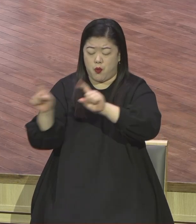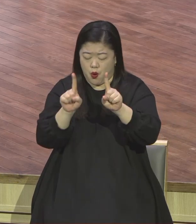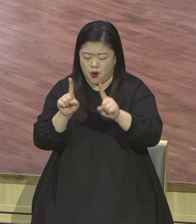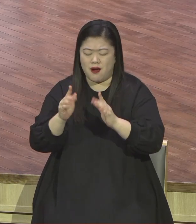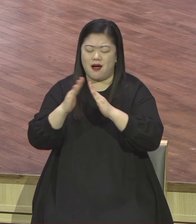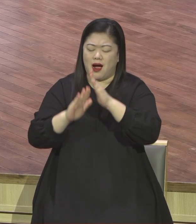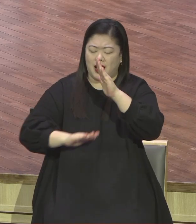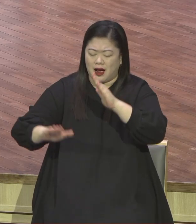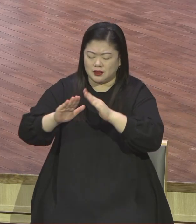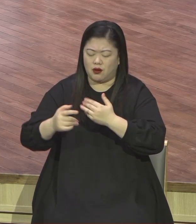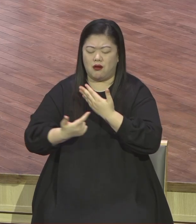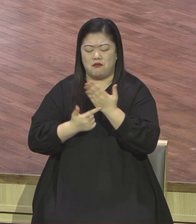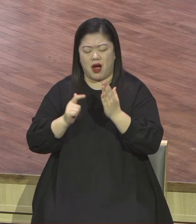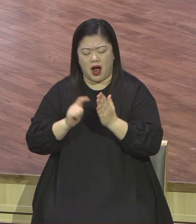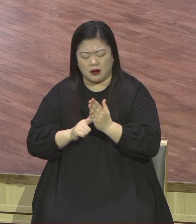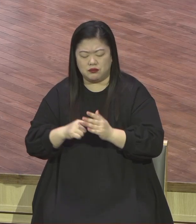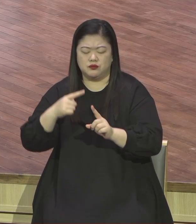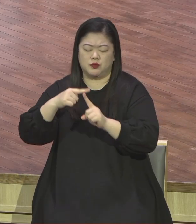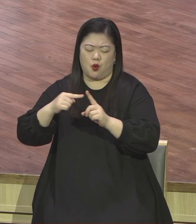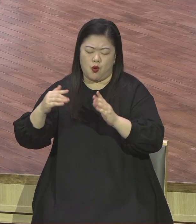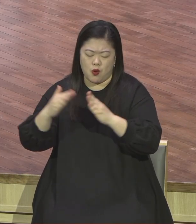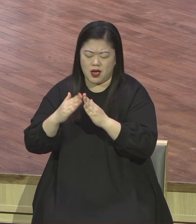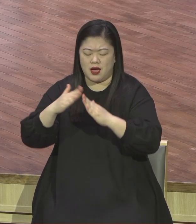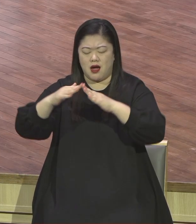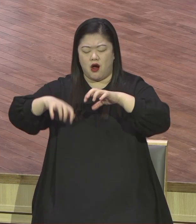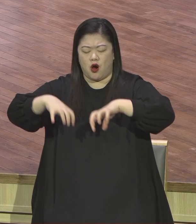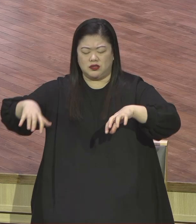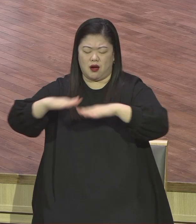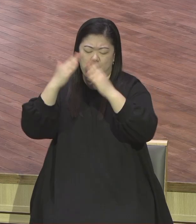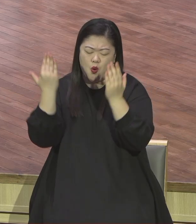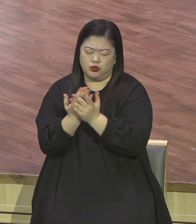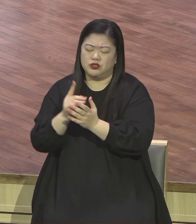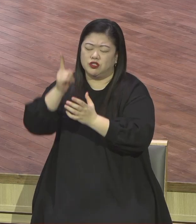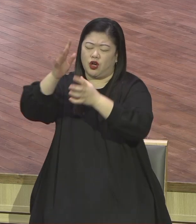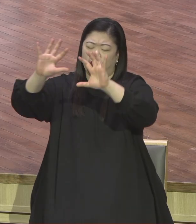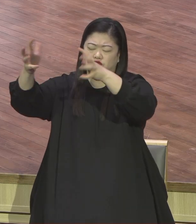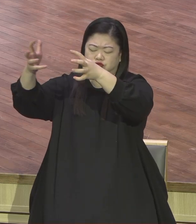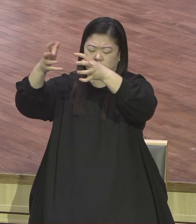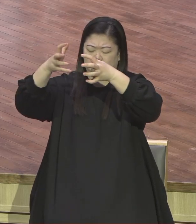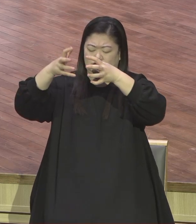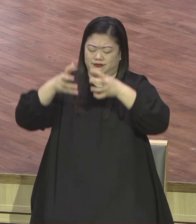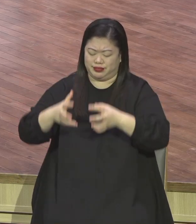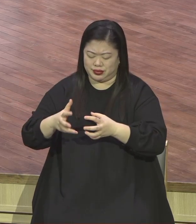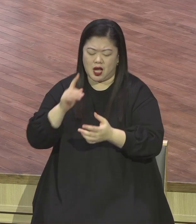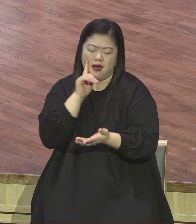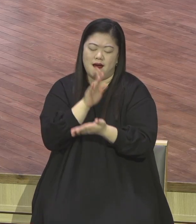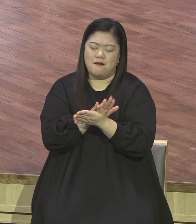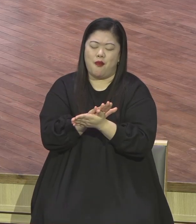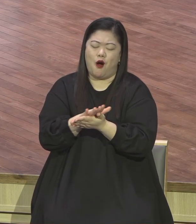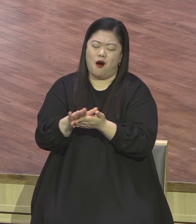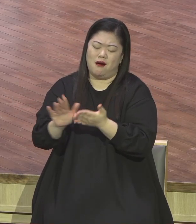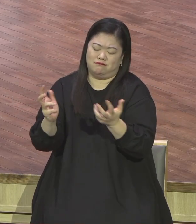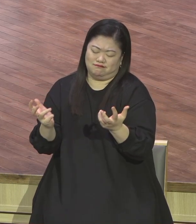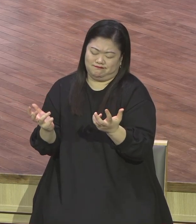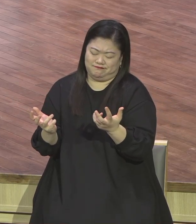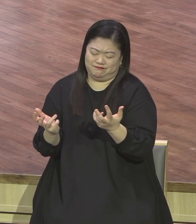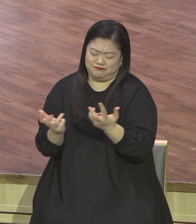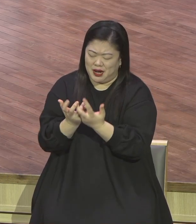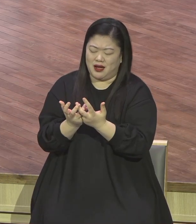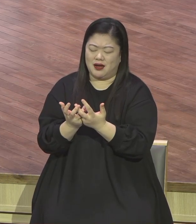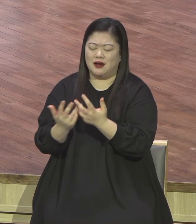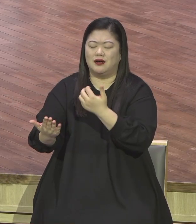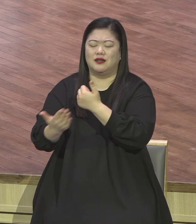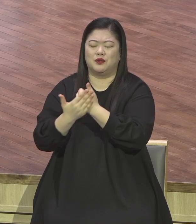신명천국 교회천국 가는 곳마다 정말로 하나님 나라가 임하게 하는 피스메이카들이 다 되도록